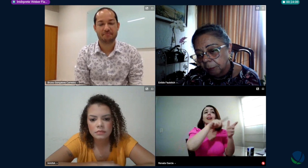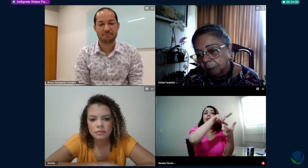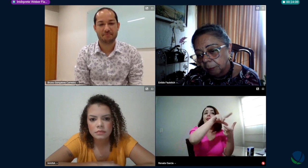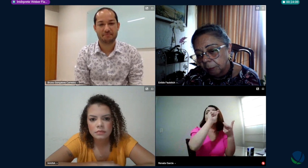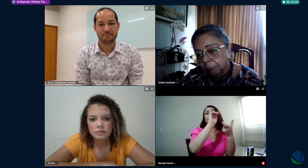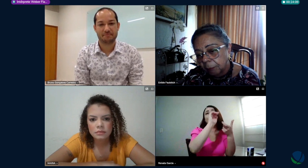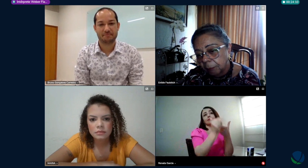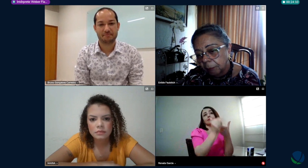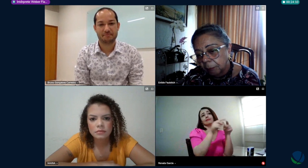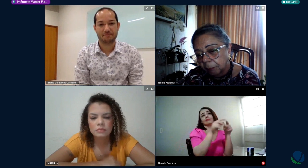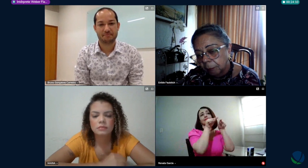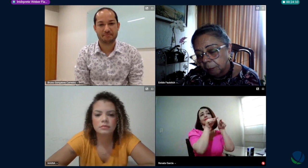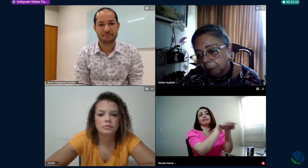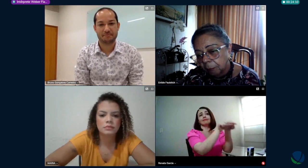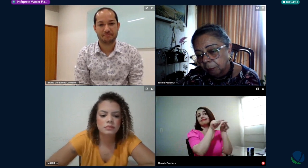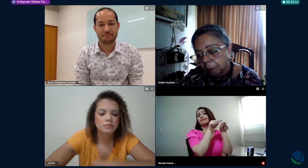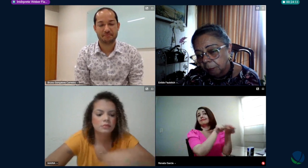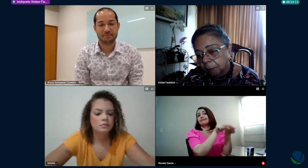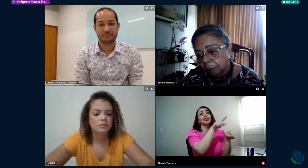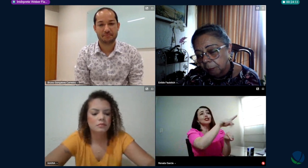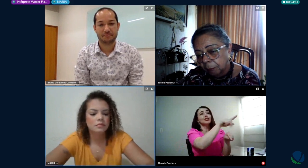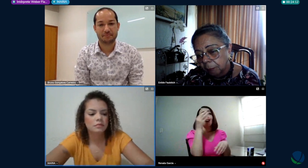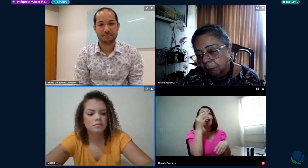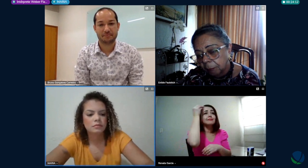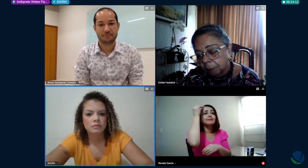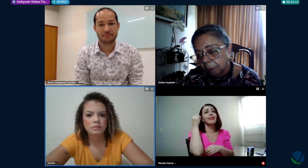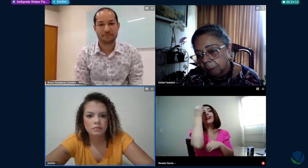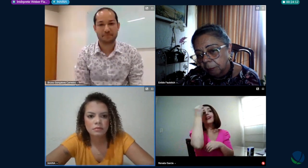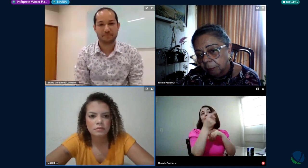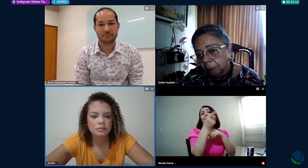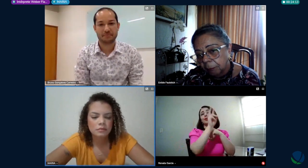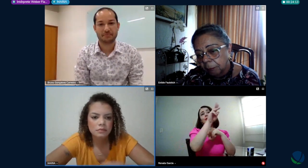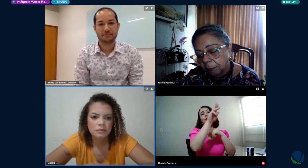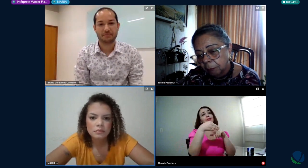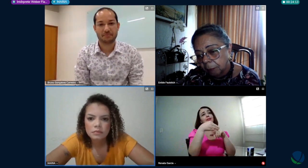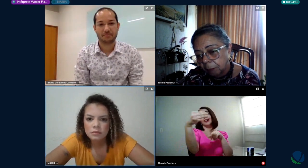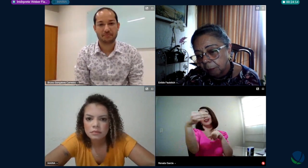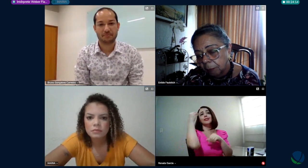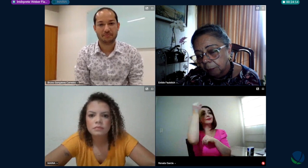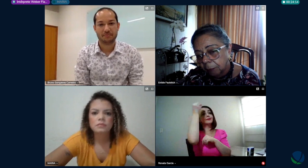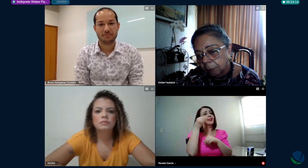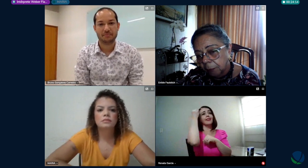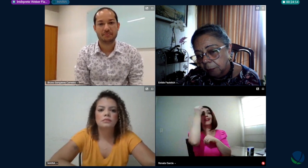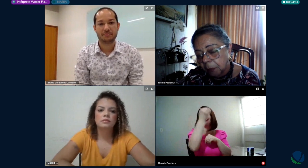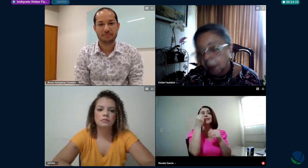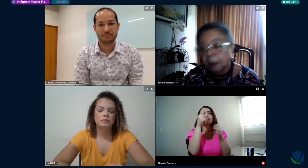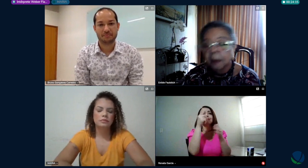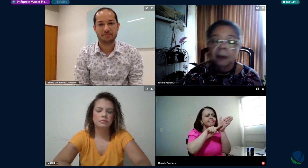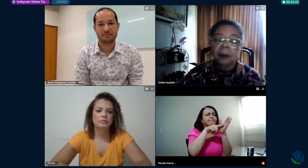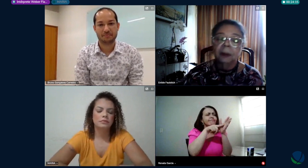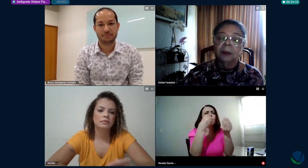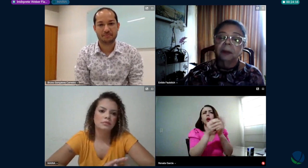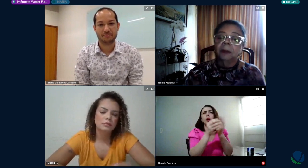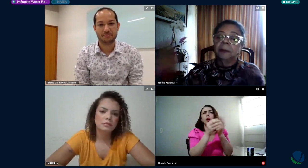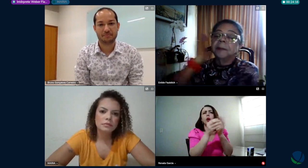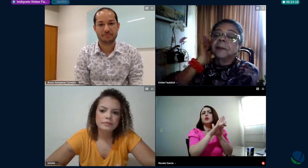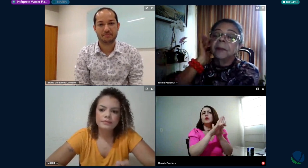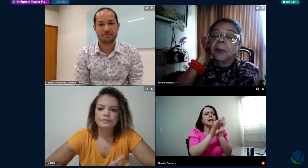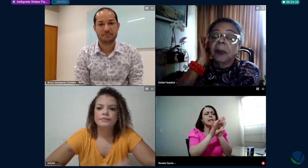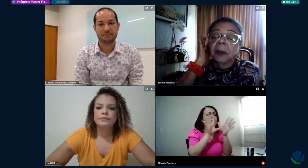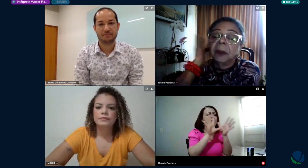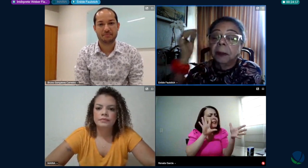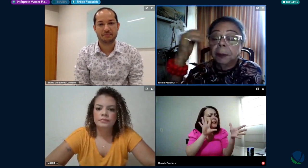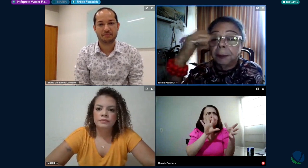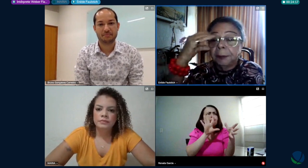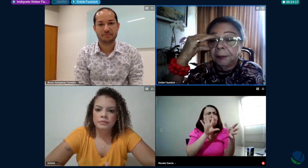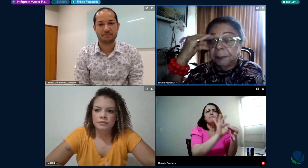se tratando linguisticamente, é importante que tenha um estudo, que tenha uma definição, que